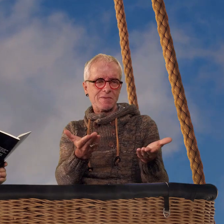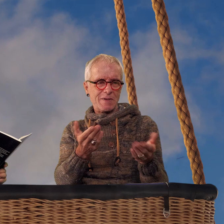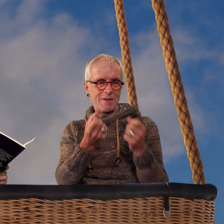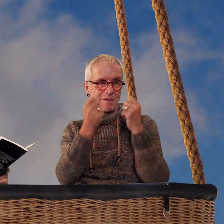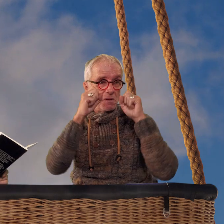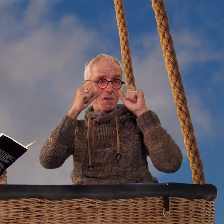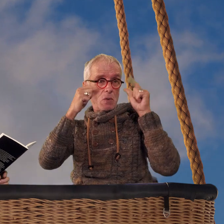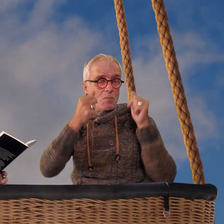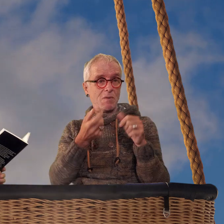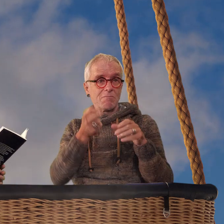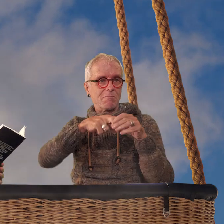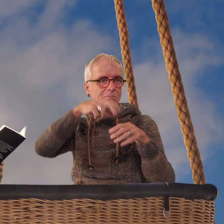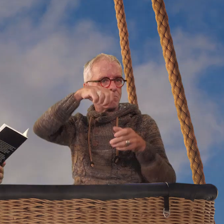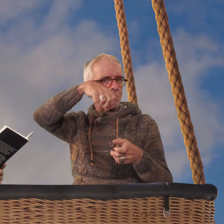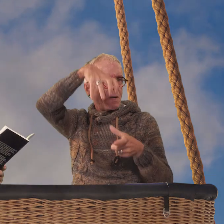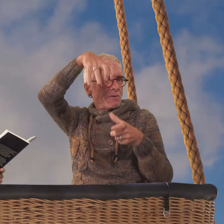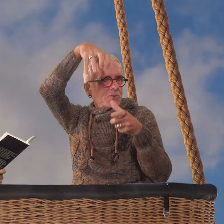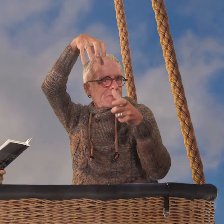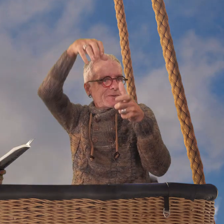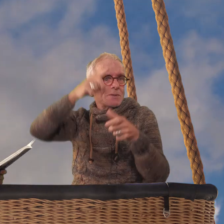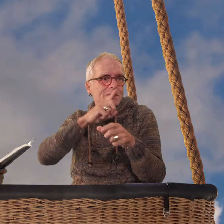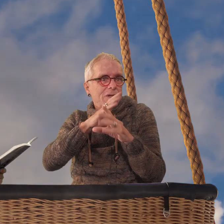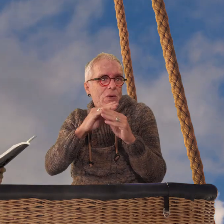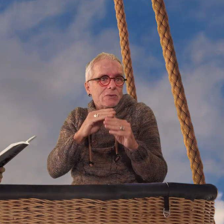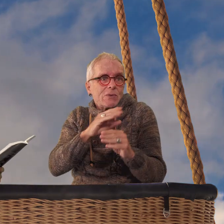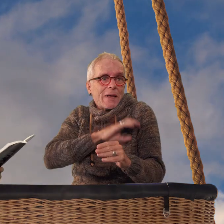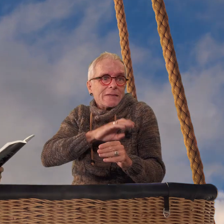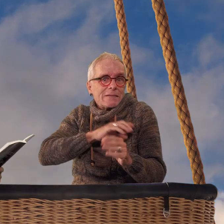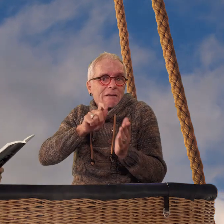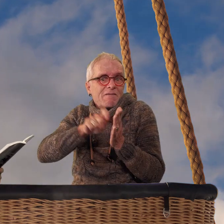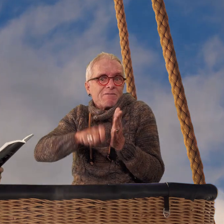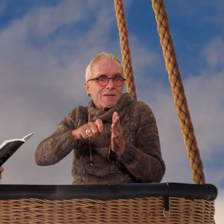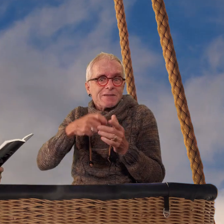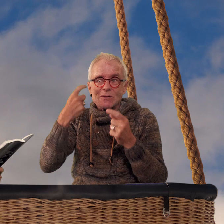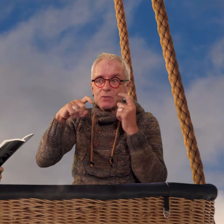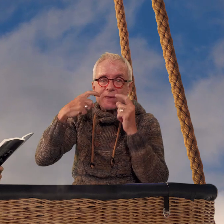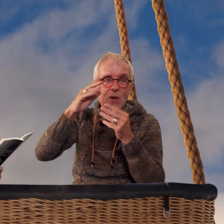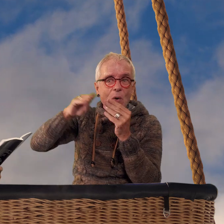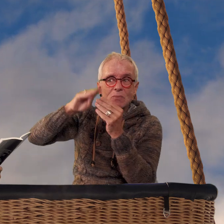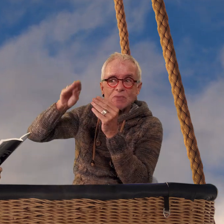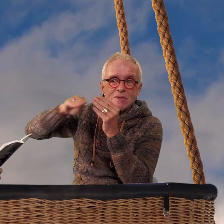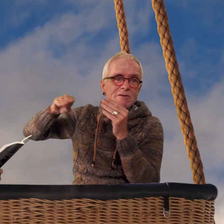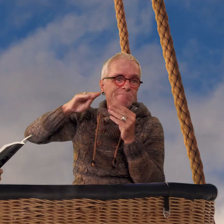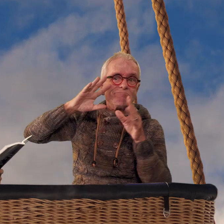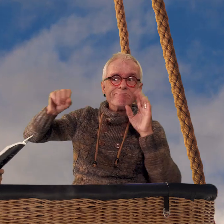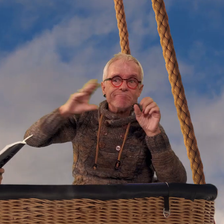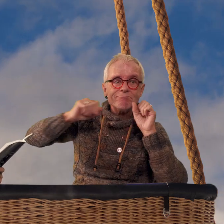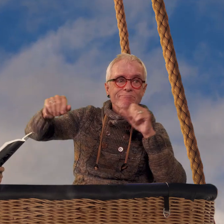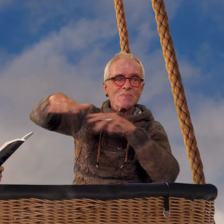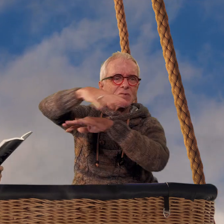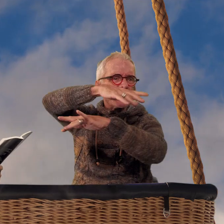cette ascension silencieuse. Il demeurait immobile, cherchant à distinguer les objets qui se confondaient dans un vague ensemble.